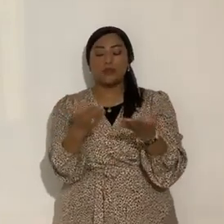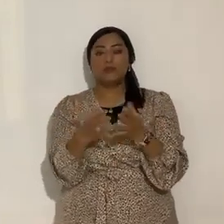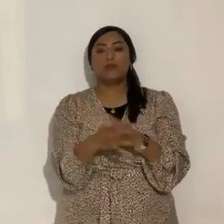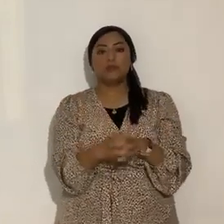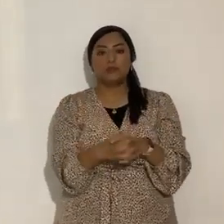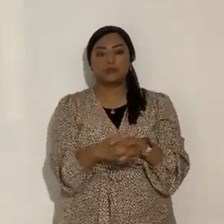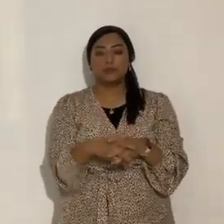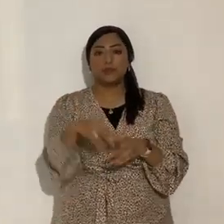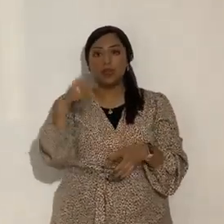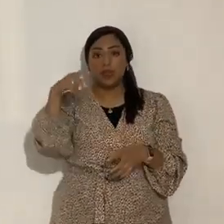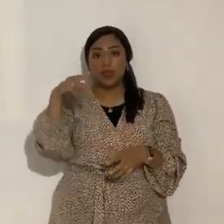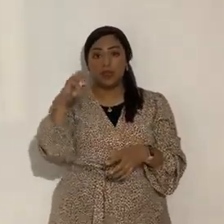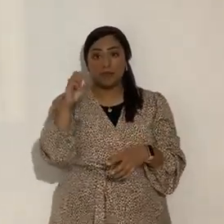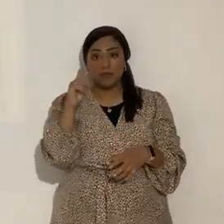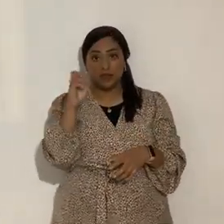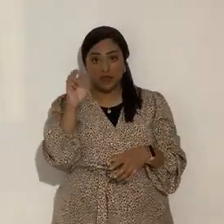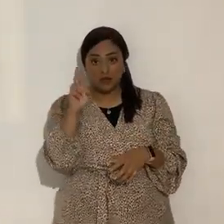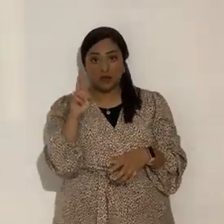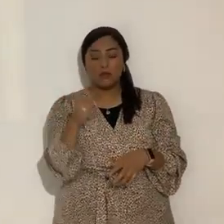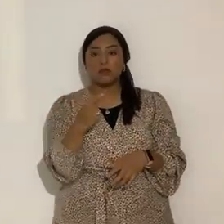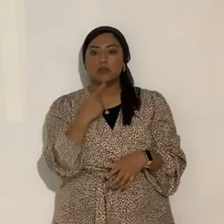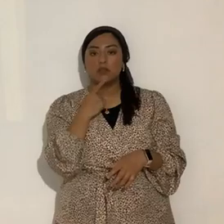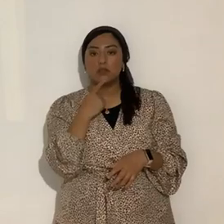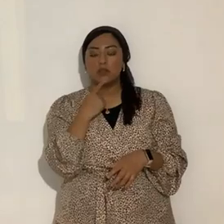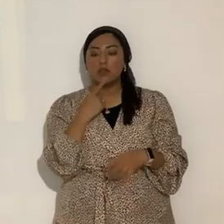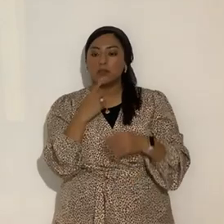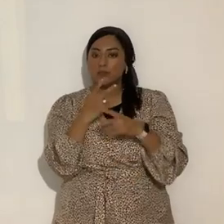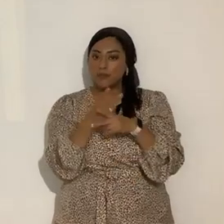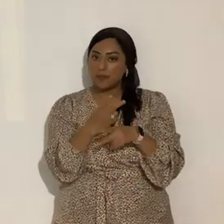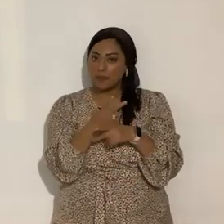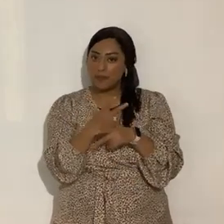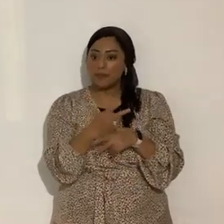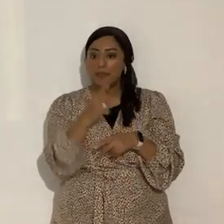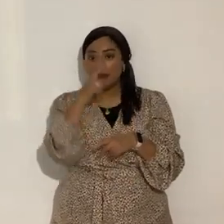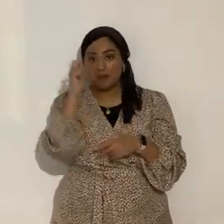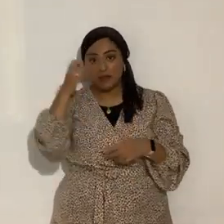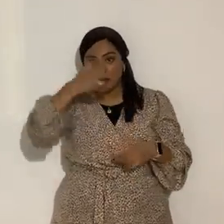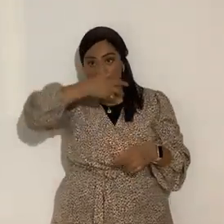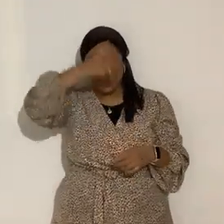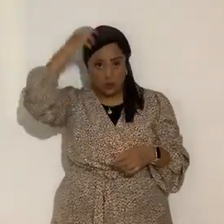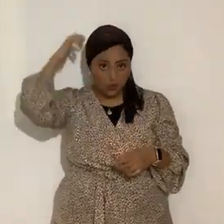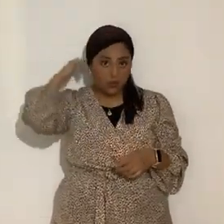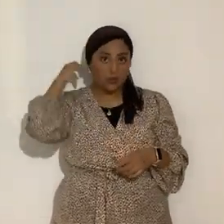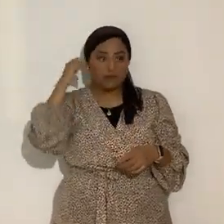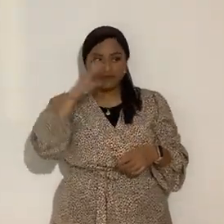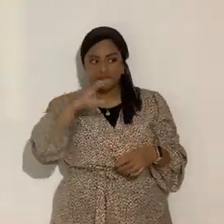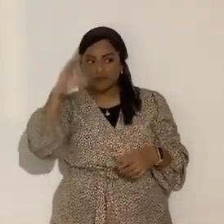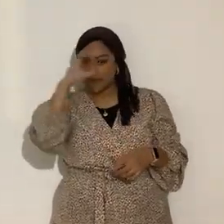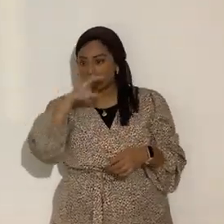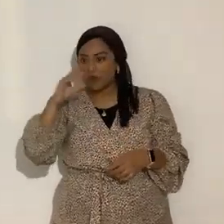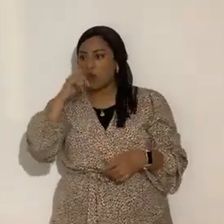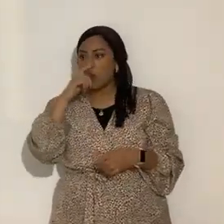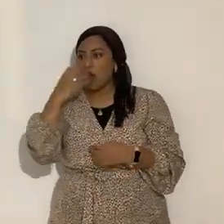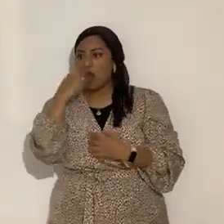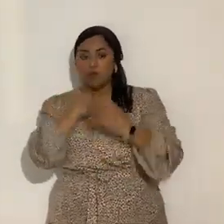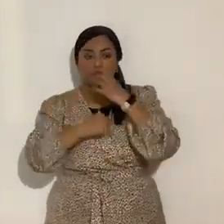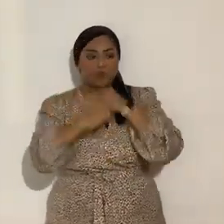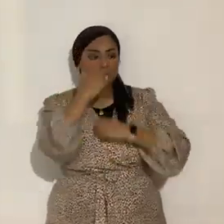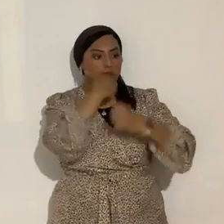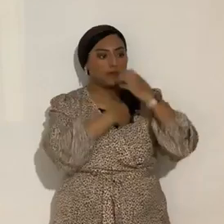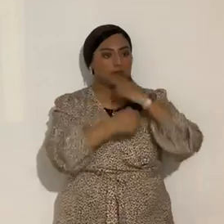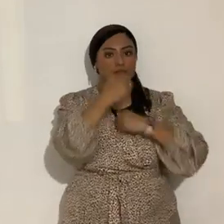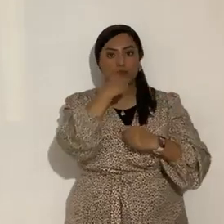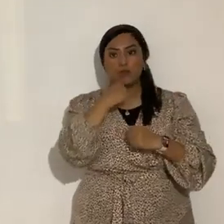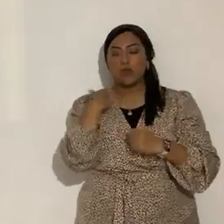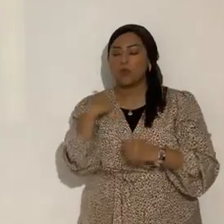diablo. Pedro lo dice de una manera preciosa: tengan cuidado, porque anda el león rugiente buscando a quien devorar.